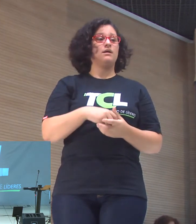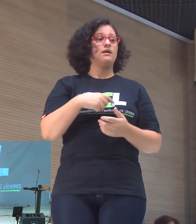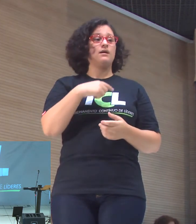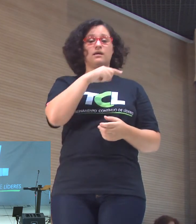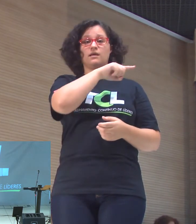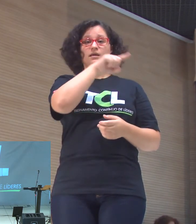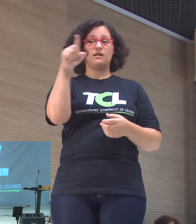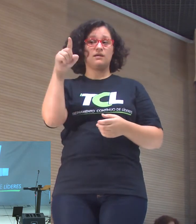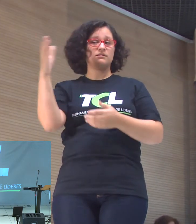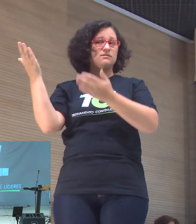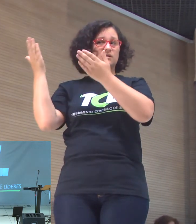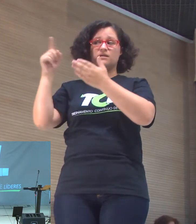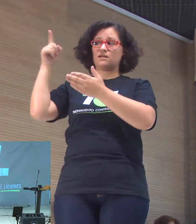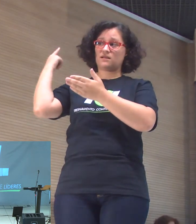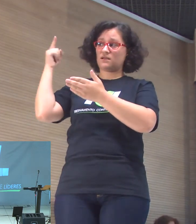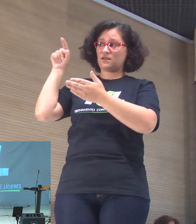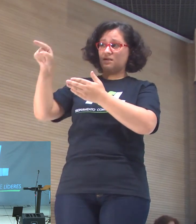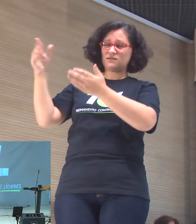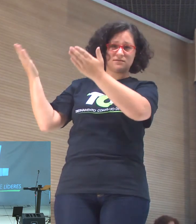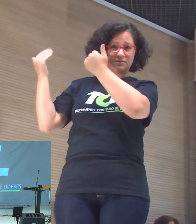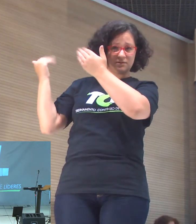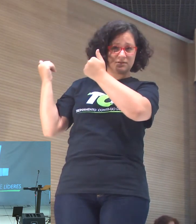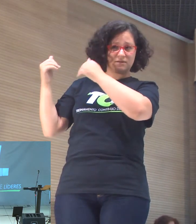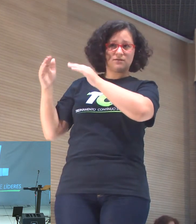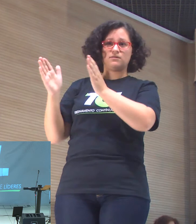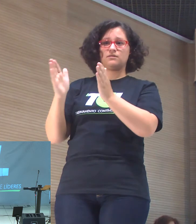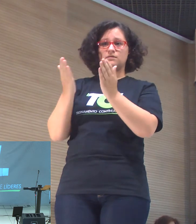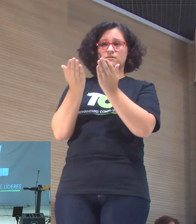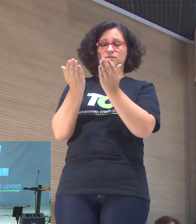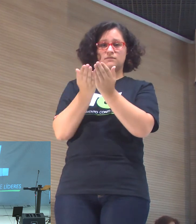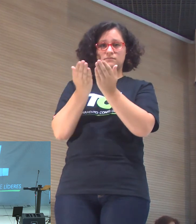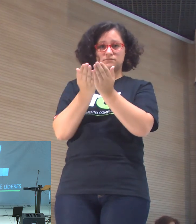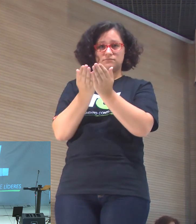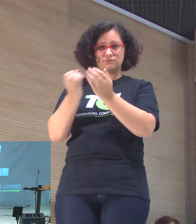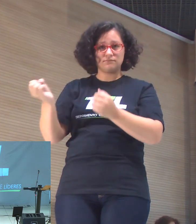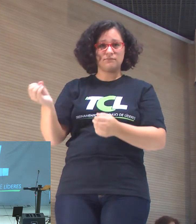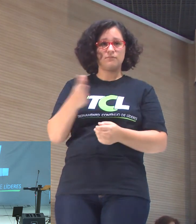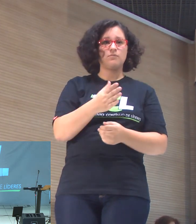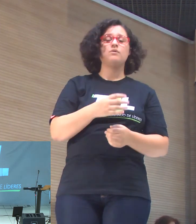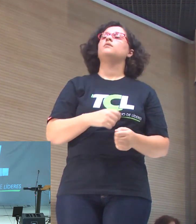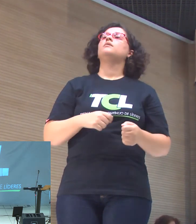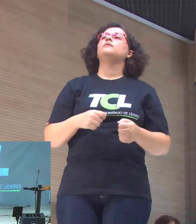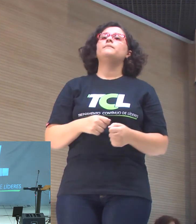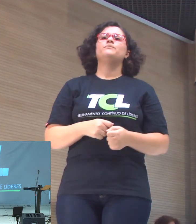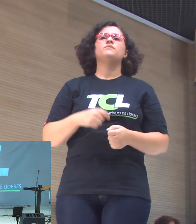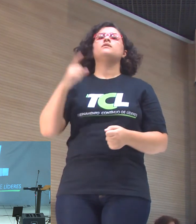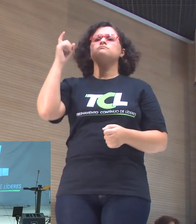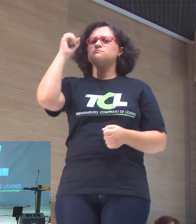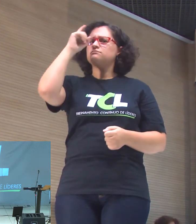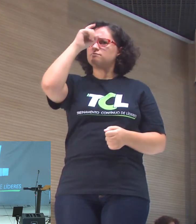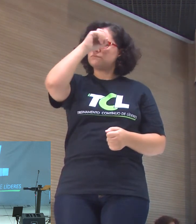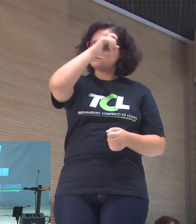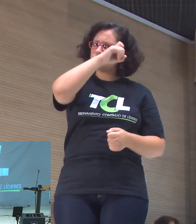nós, mas eles se dedicavam, tinha dedicação. Gente,